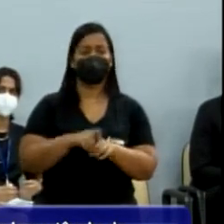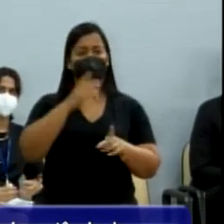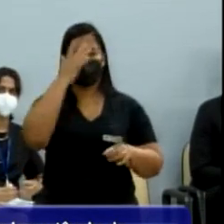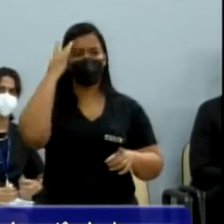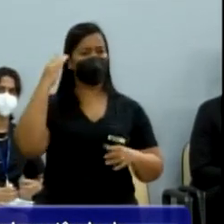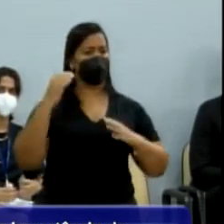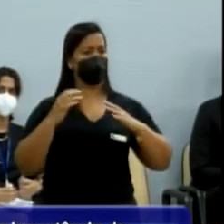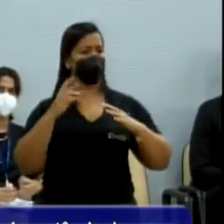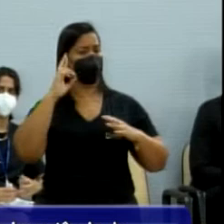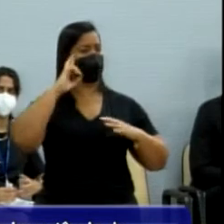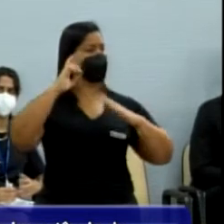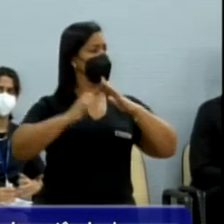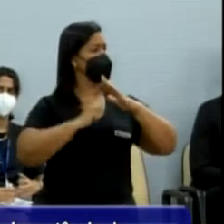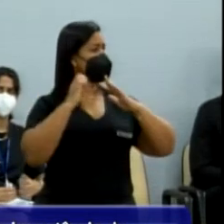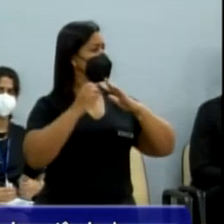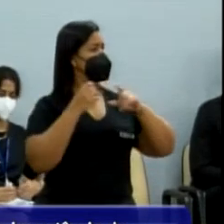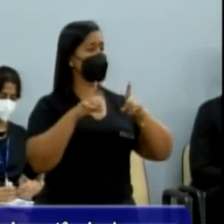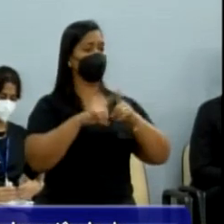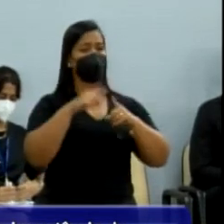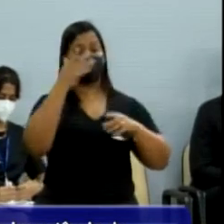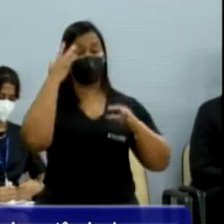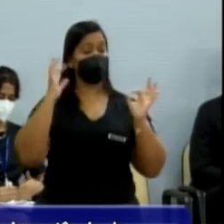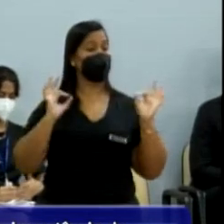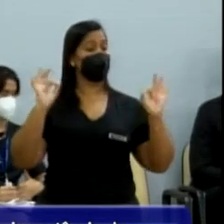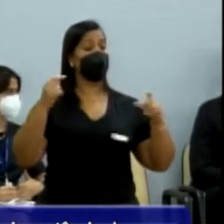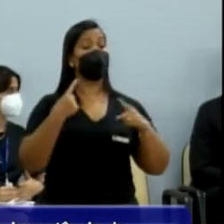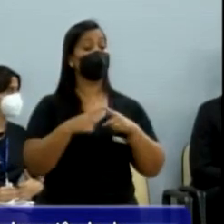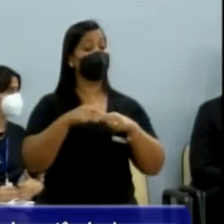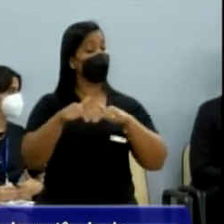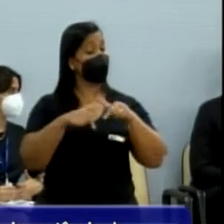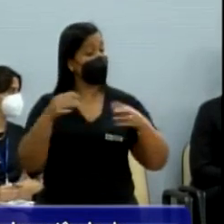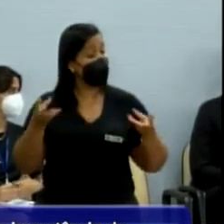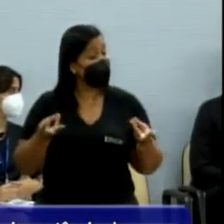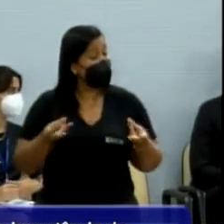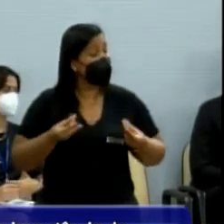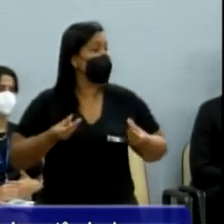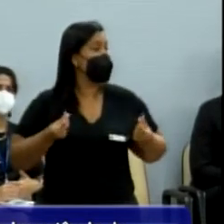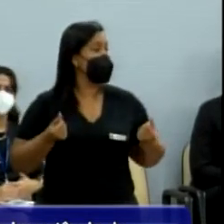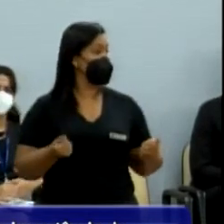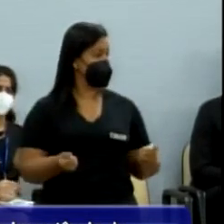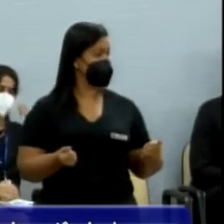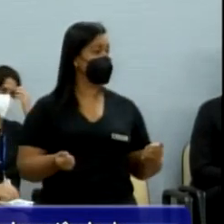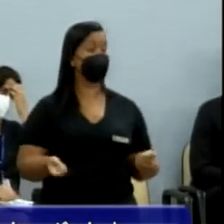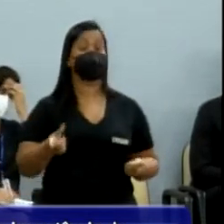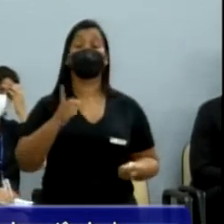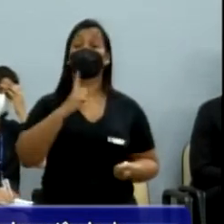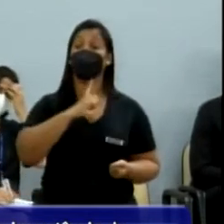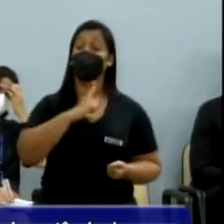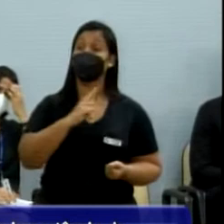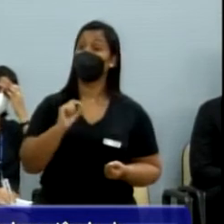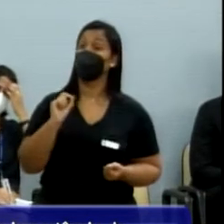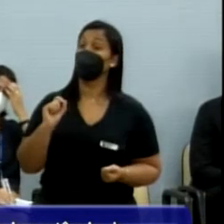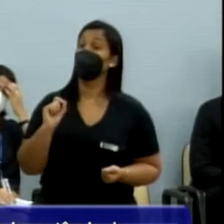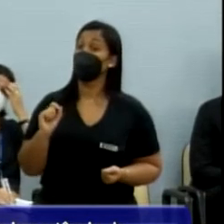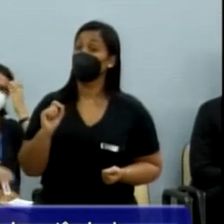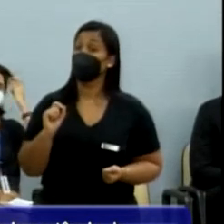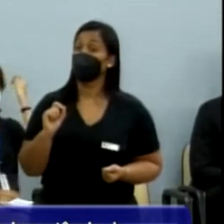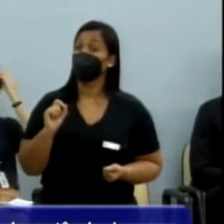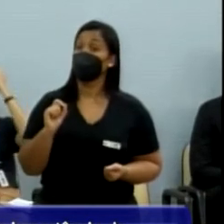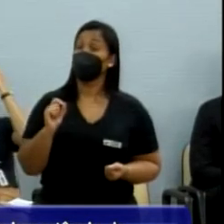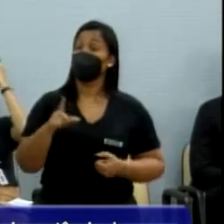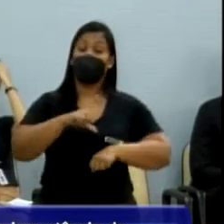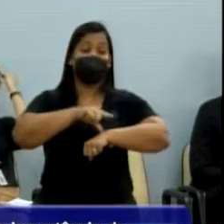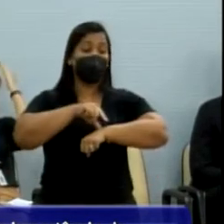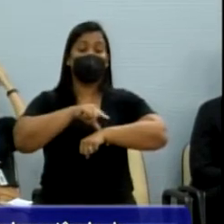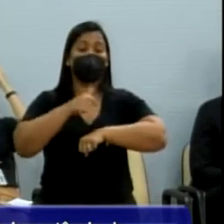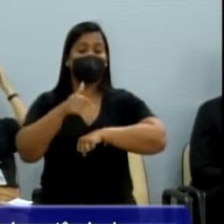metrô, porque é um serviço de qualidade. É um serviço que tem, vamos dizer assim, não tem atraso,